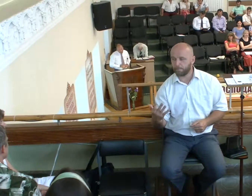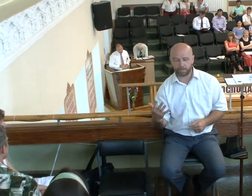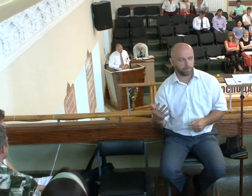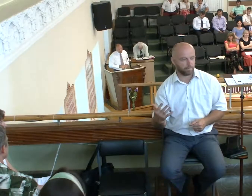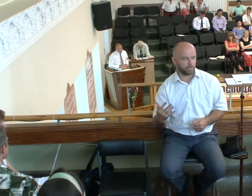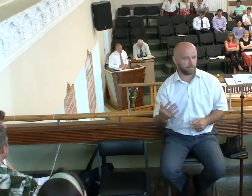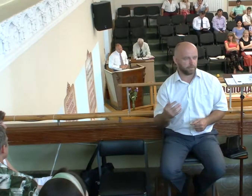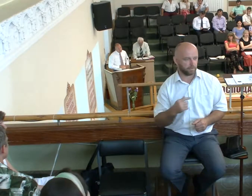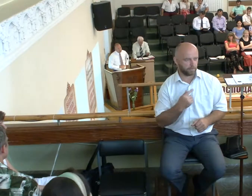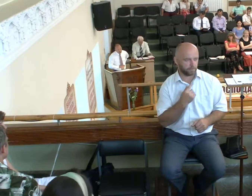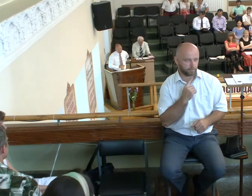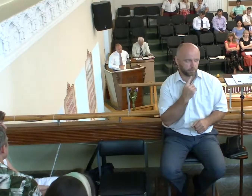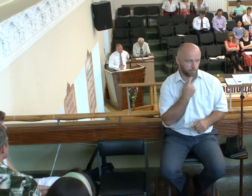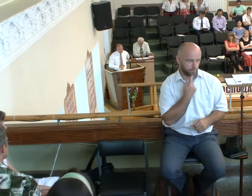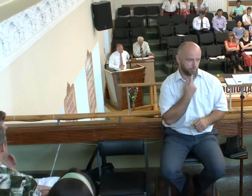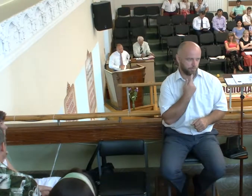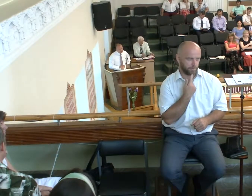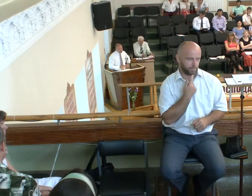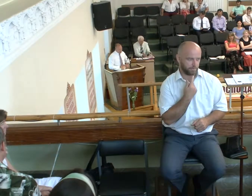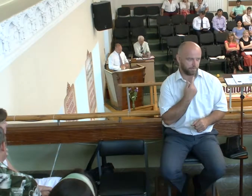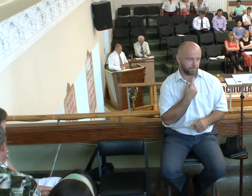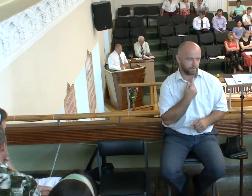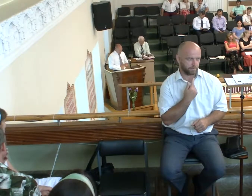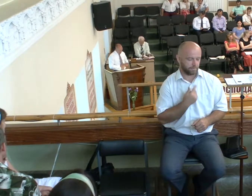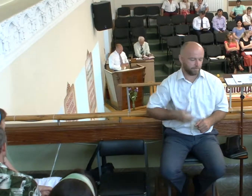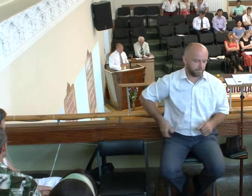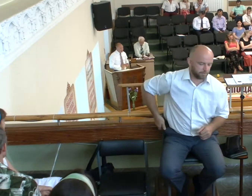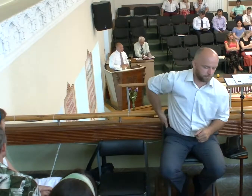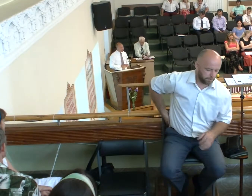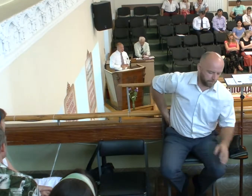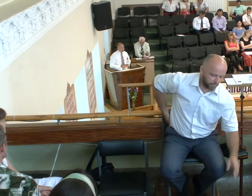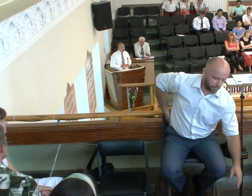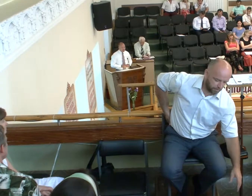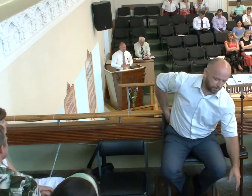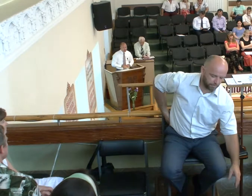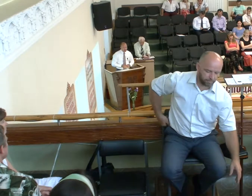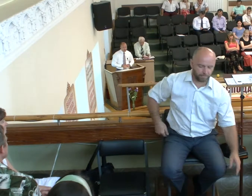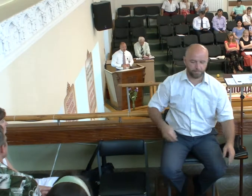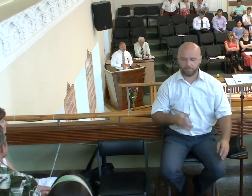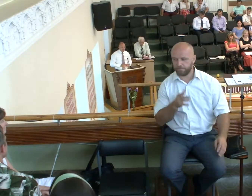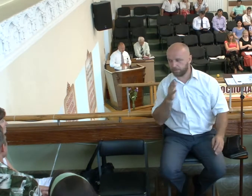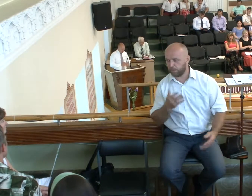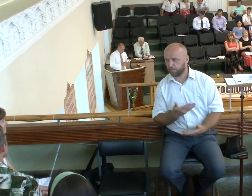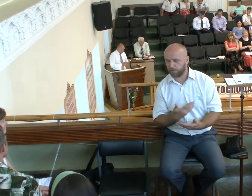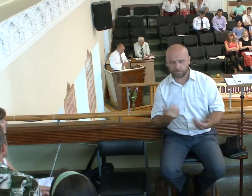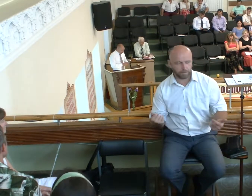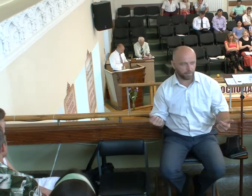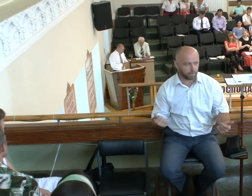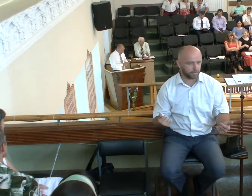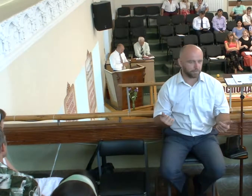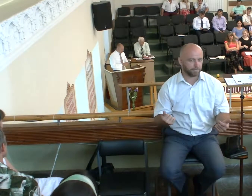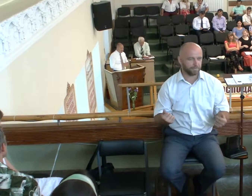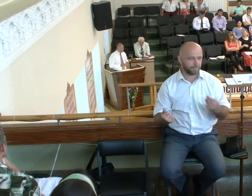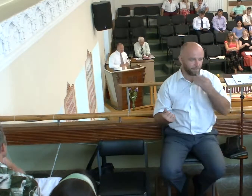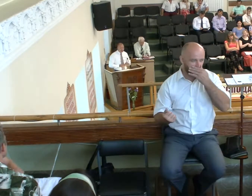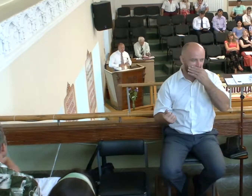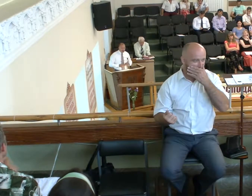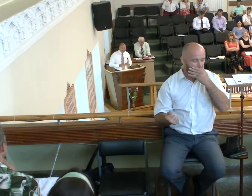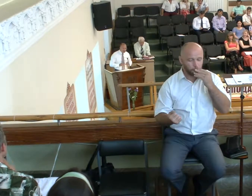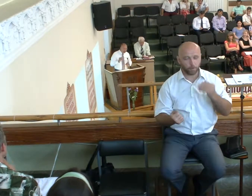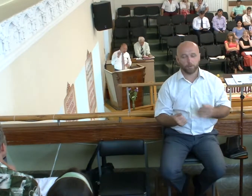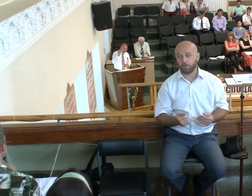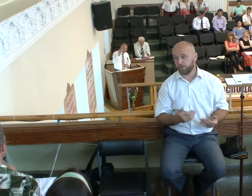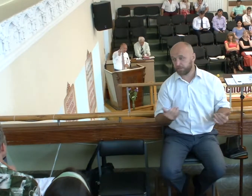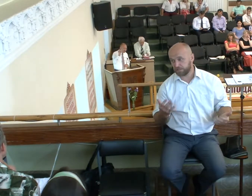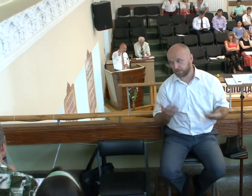уж легко. Может что-то потянуть. У нас нет времени. Но на самом деле, если